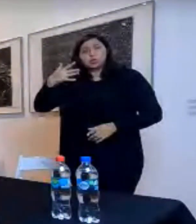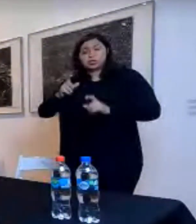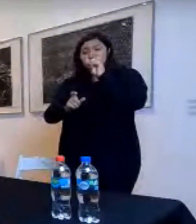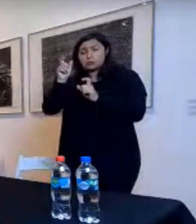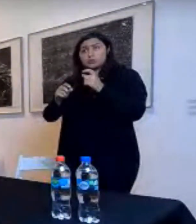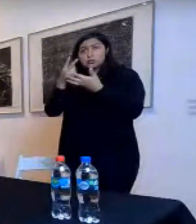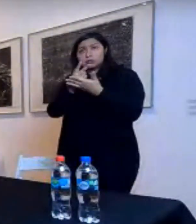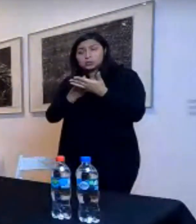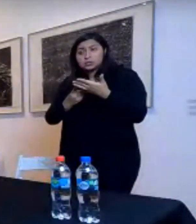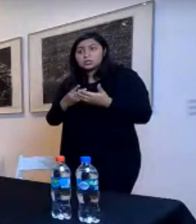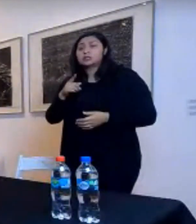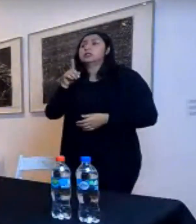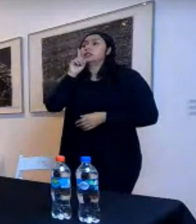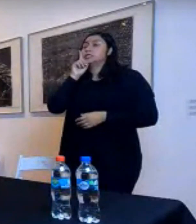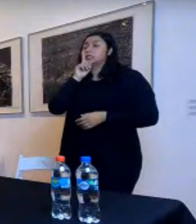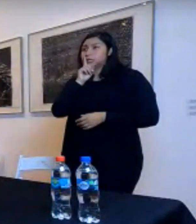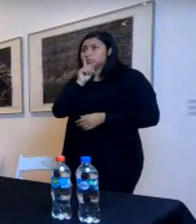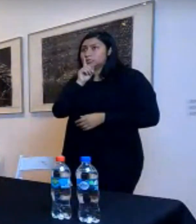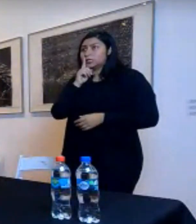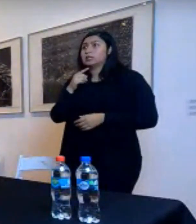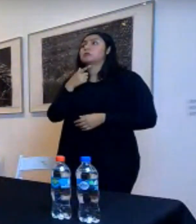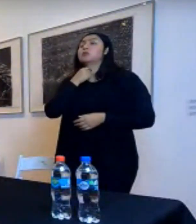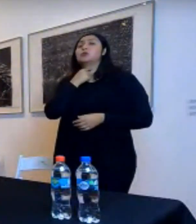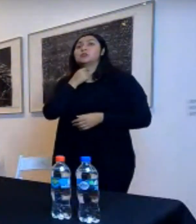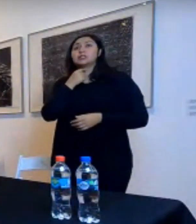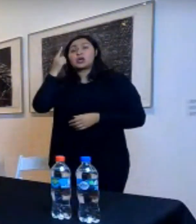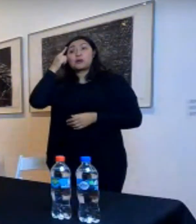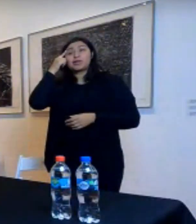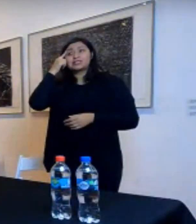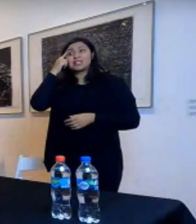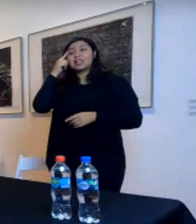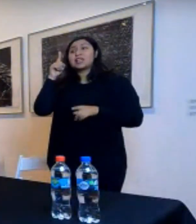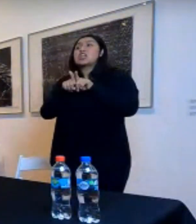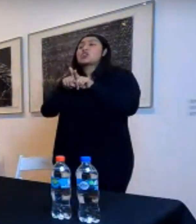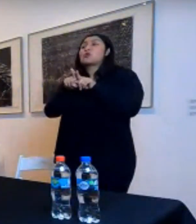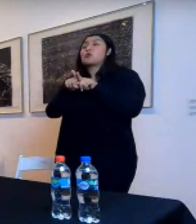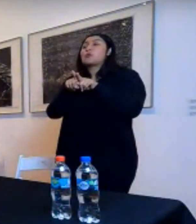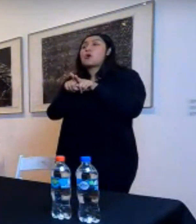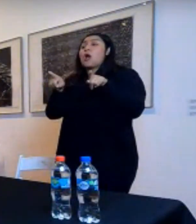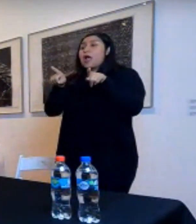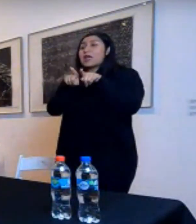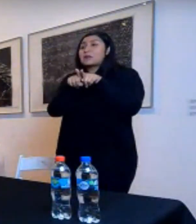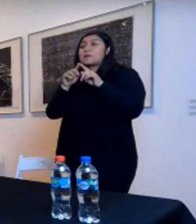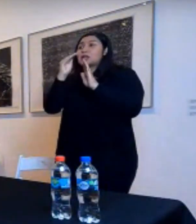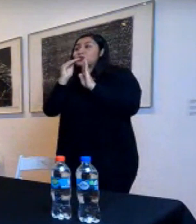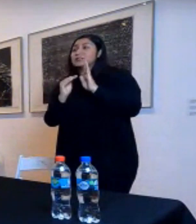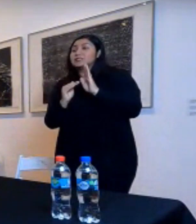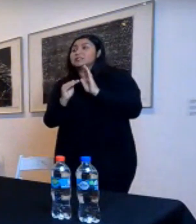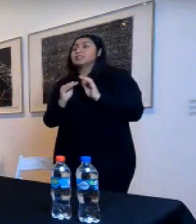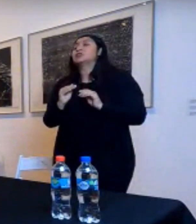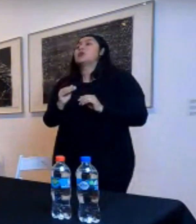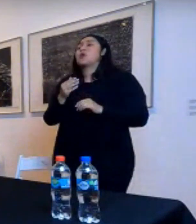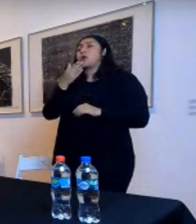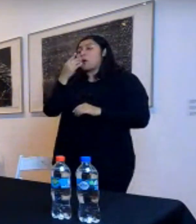encautela. Es como siempre me ha gustado pensar que es como el hermano chico del Nacional de Bellas Artes, porque tiene las mismas colecciones, los mismos artistas, pero